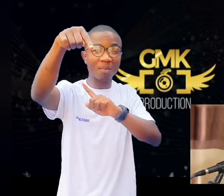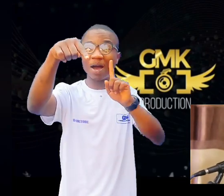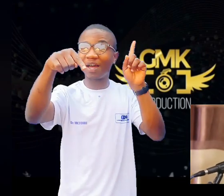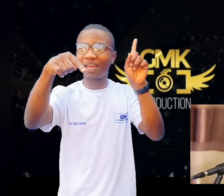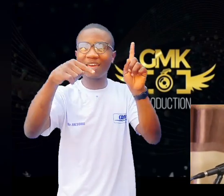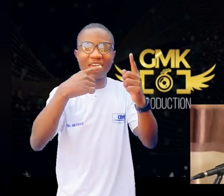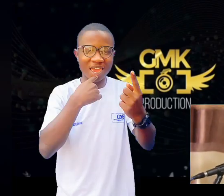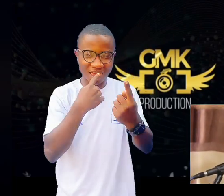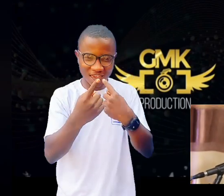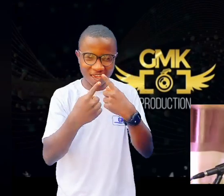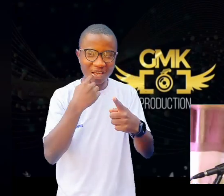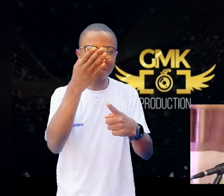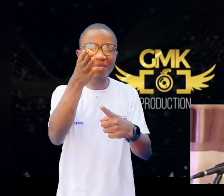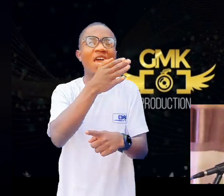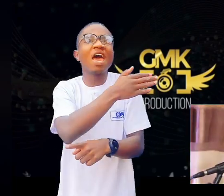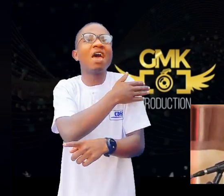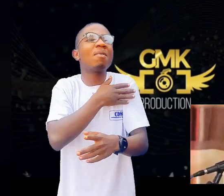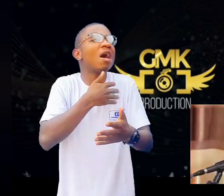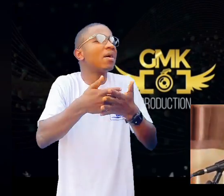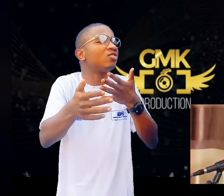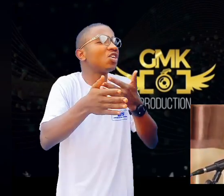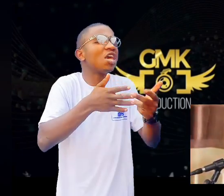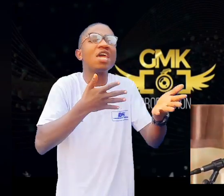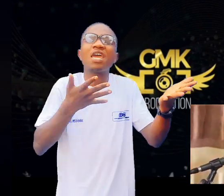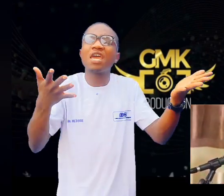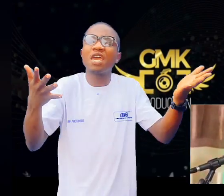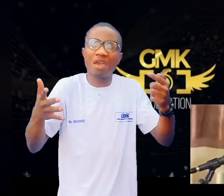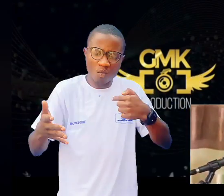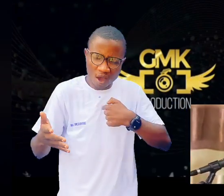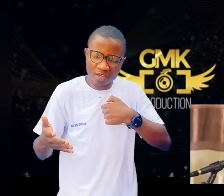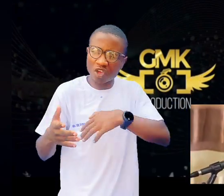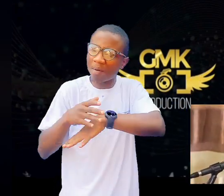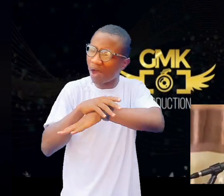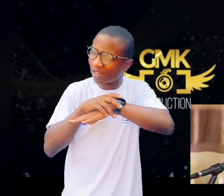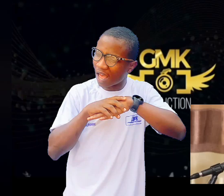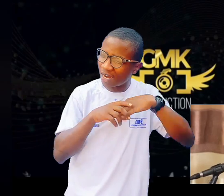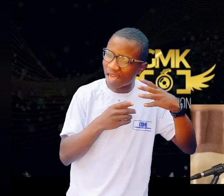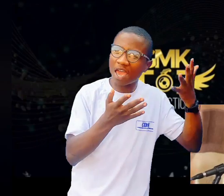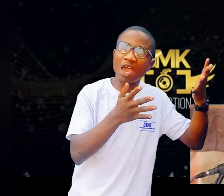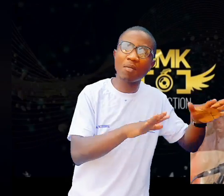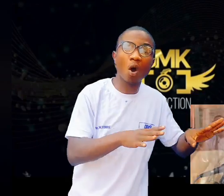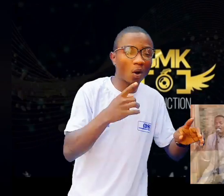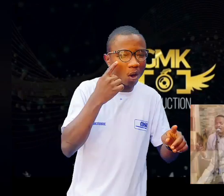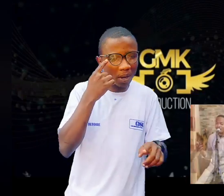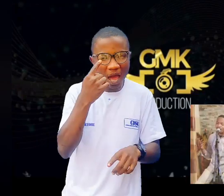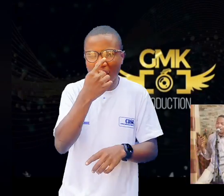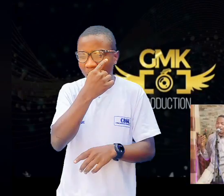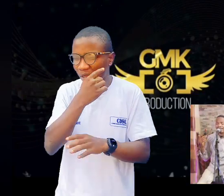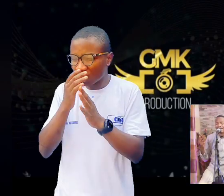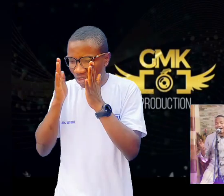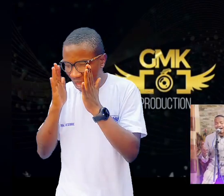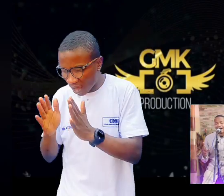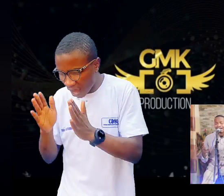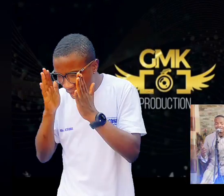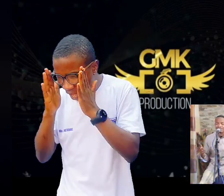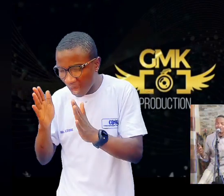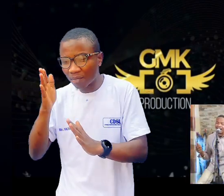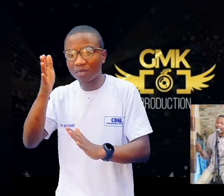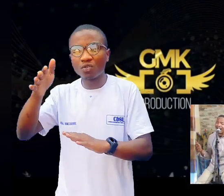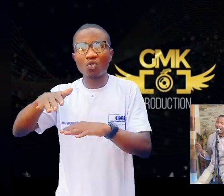jour il va parler. Et même si moi je m'en allais, mon